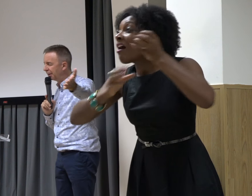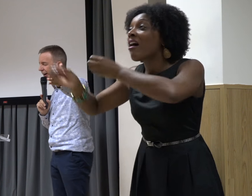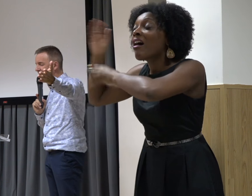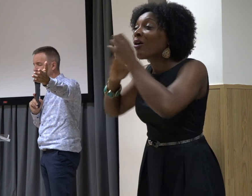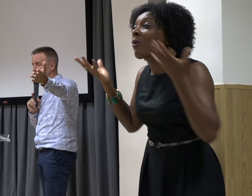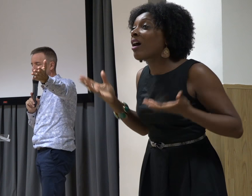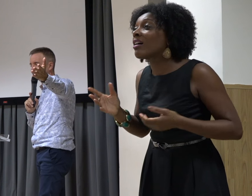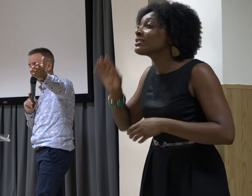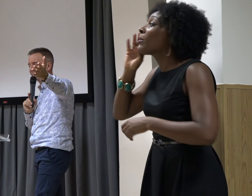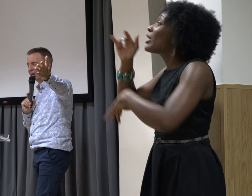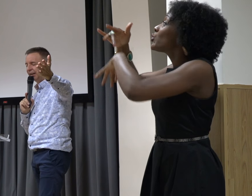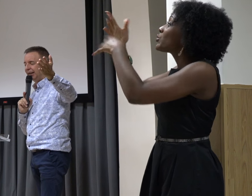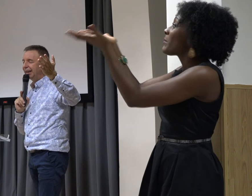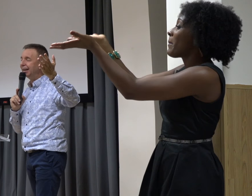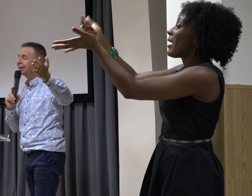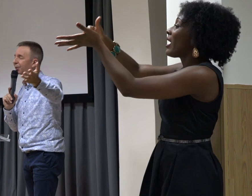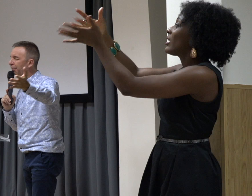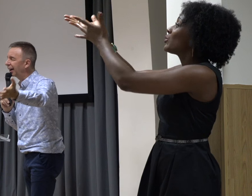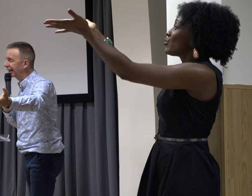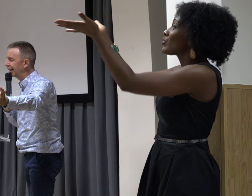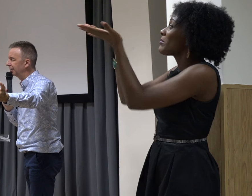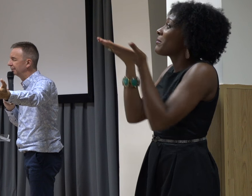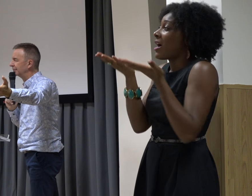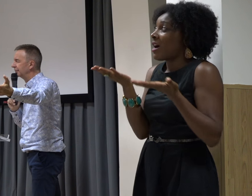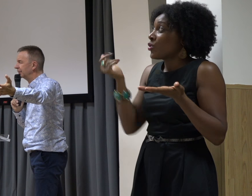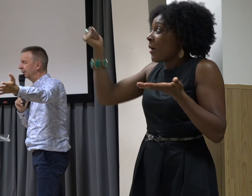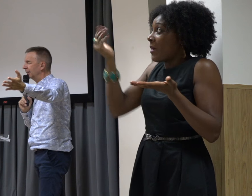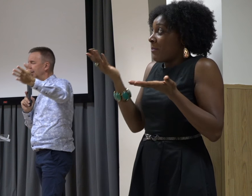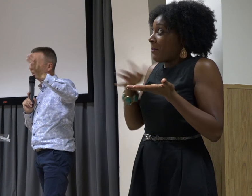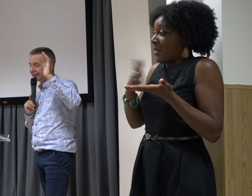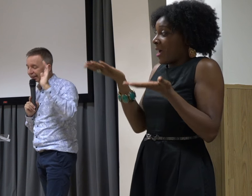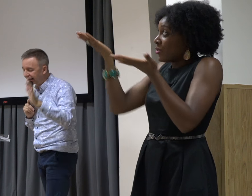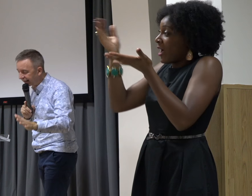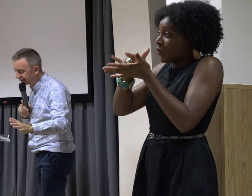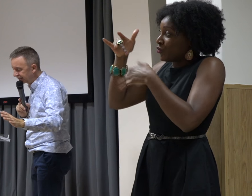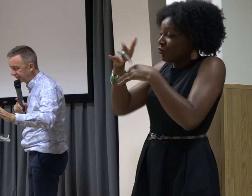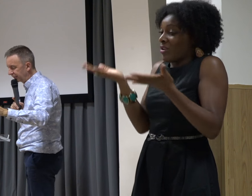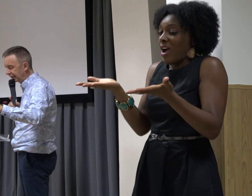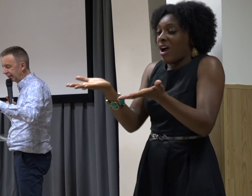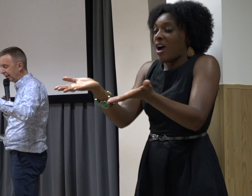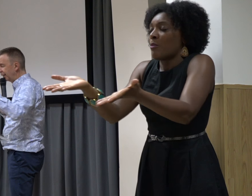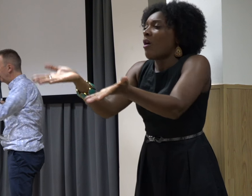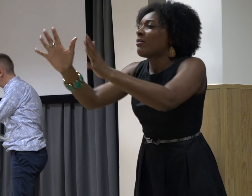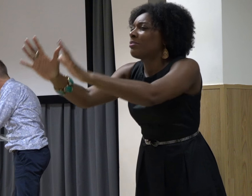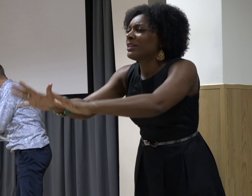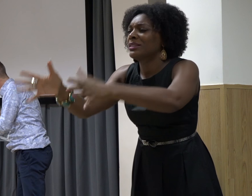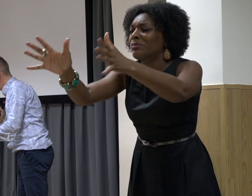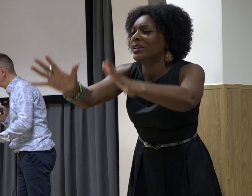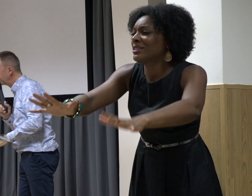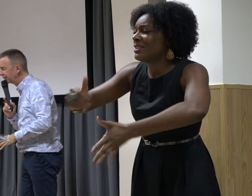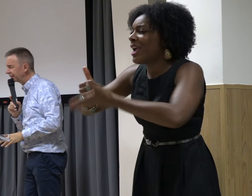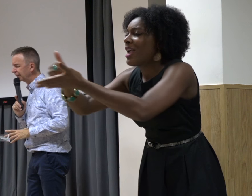Touche mes mains et étends par elles ta grâce, ta